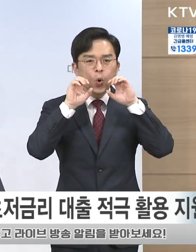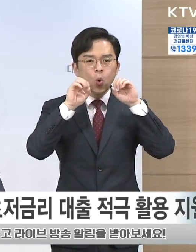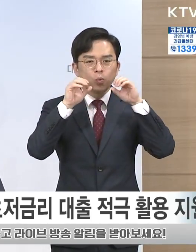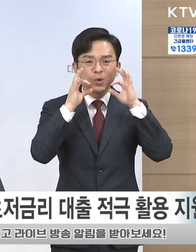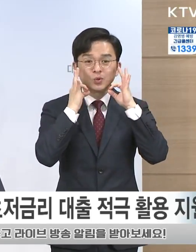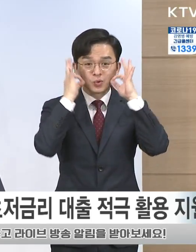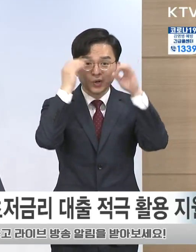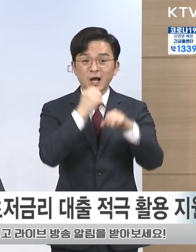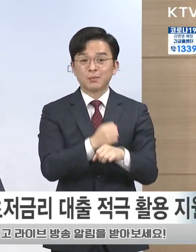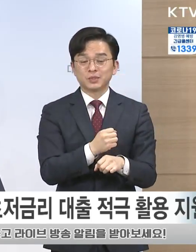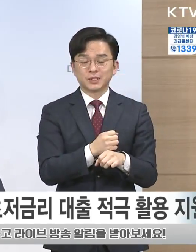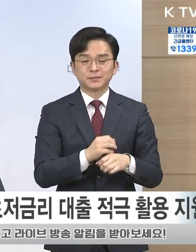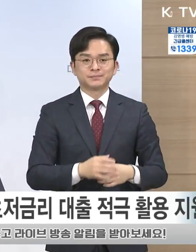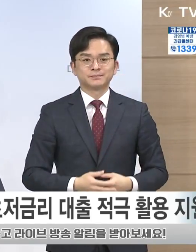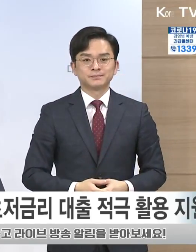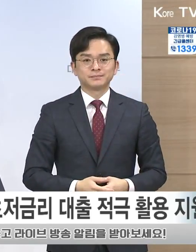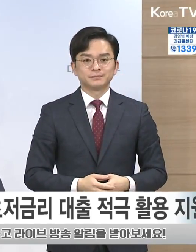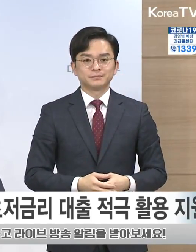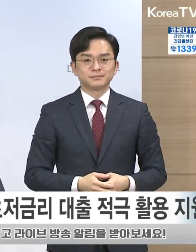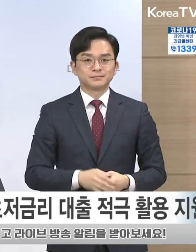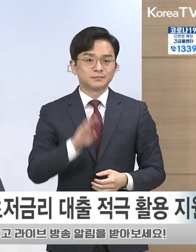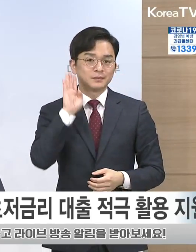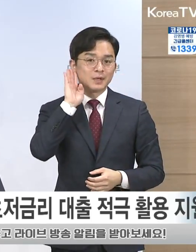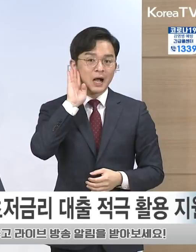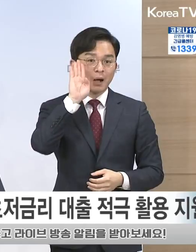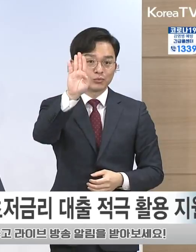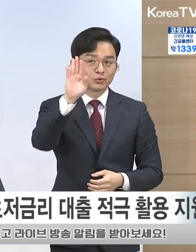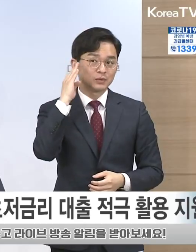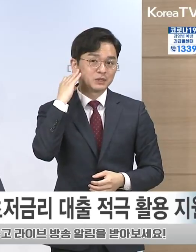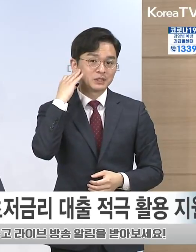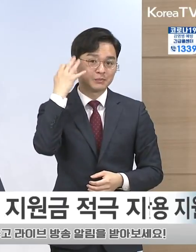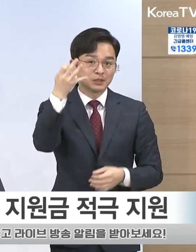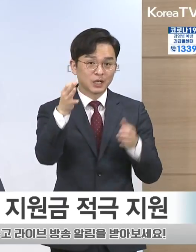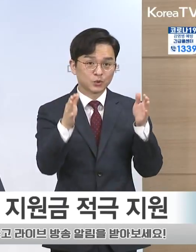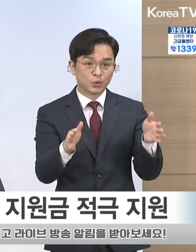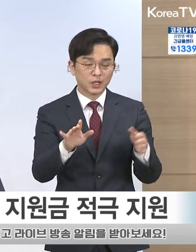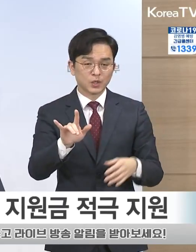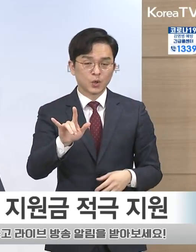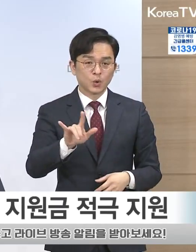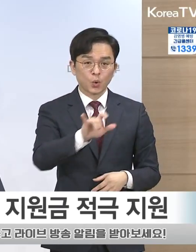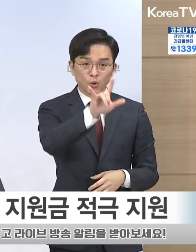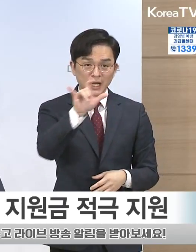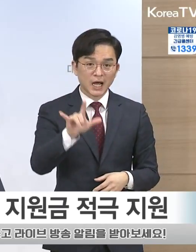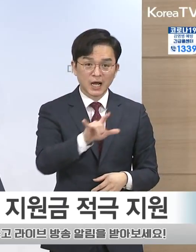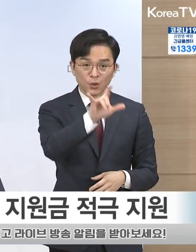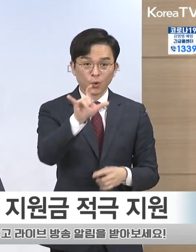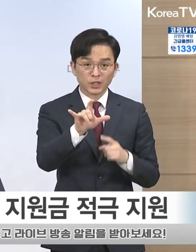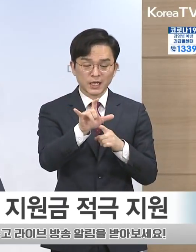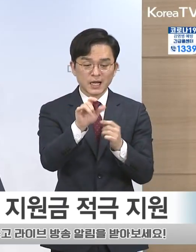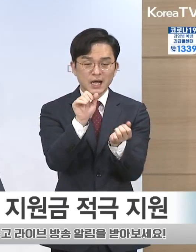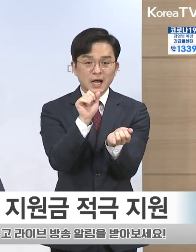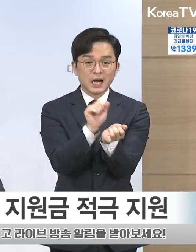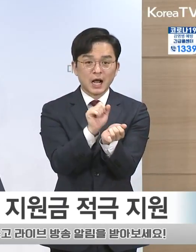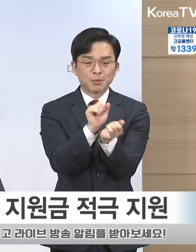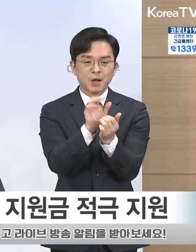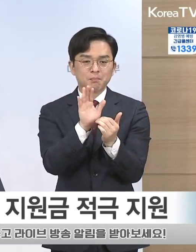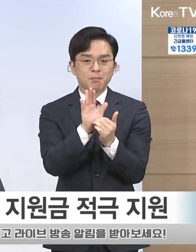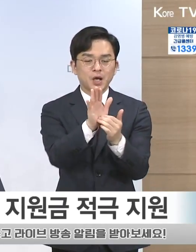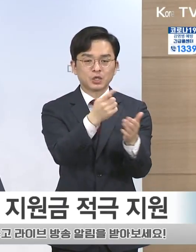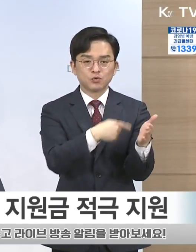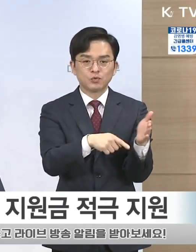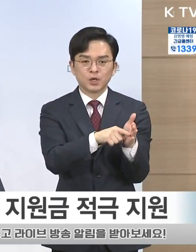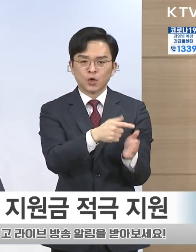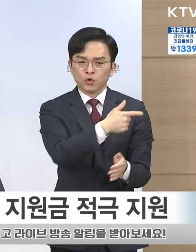하겠습니다. 향후 약 2주는 코로나19의 추가적인 지역 사회 확산을 막기